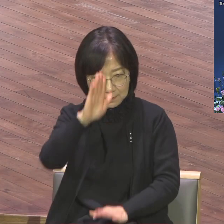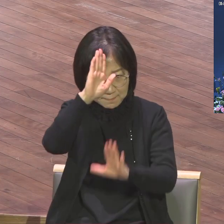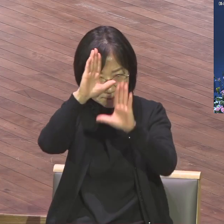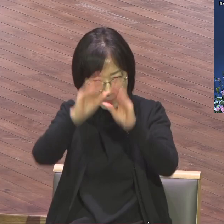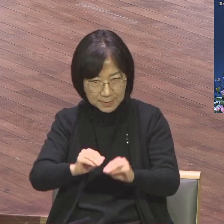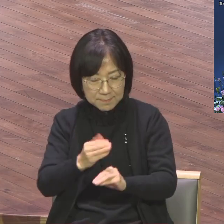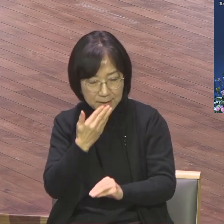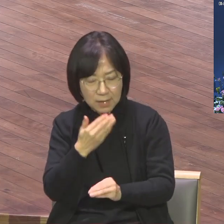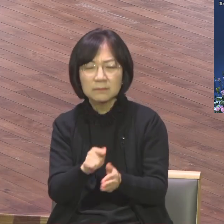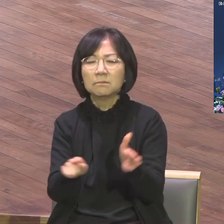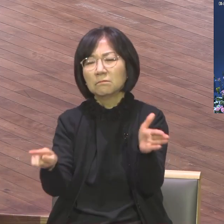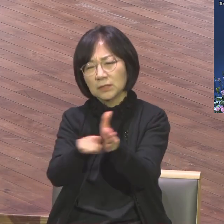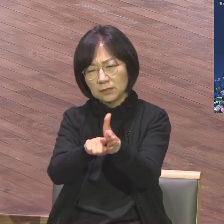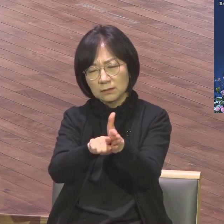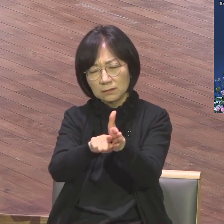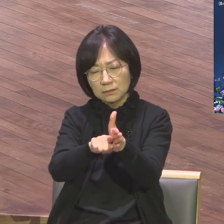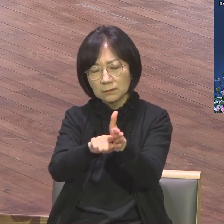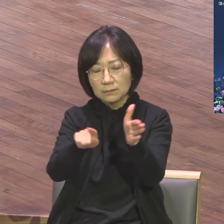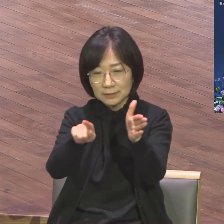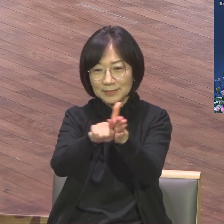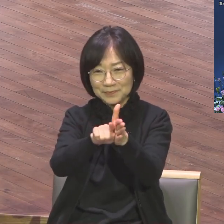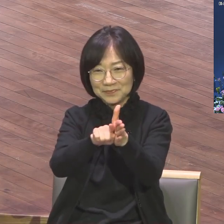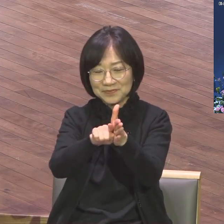치유받을 것이다. 이 믿음.